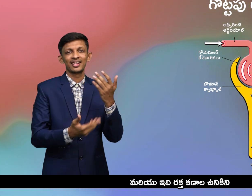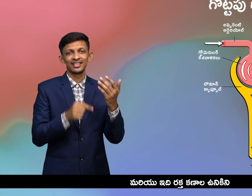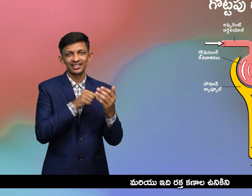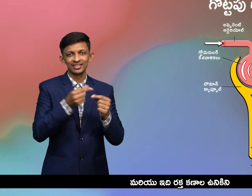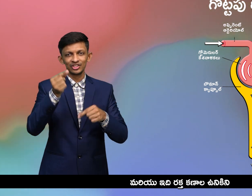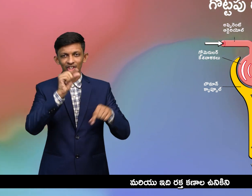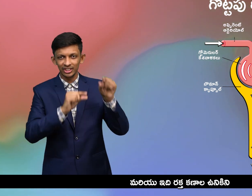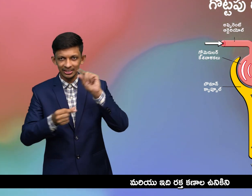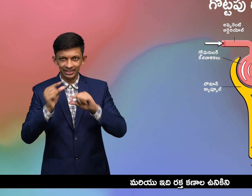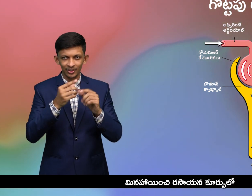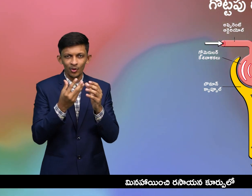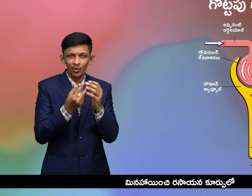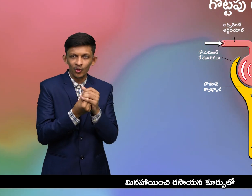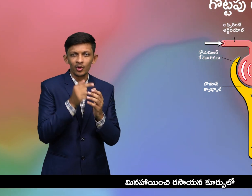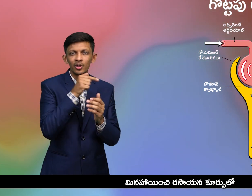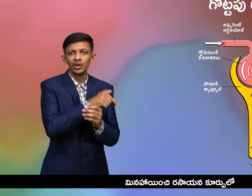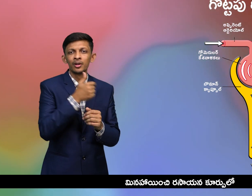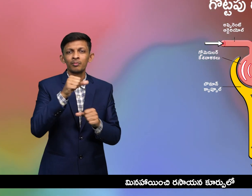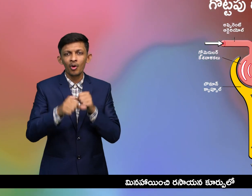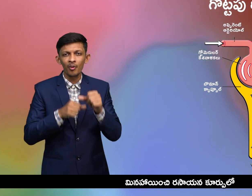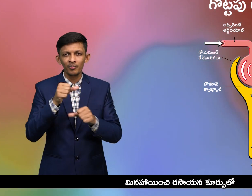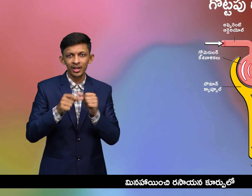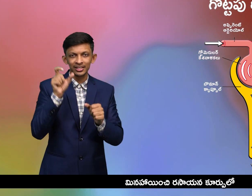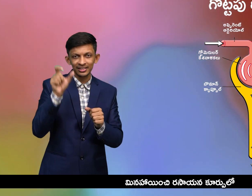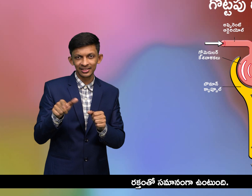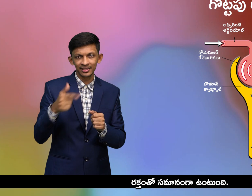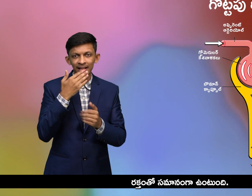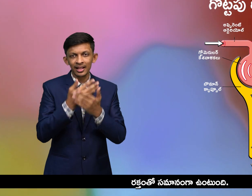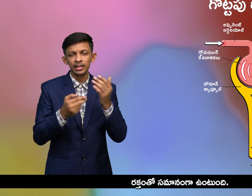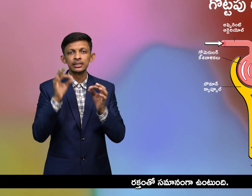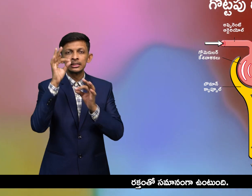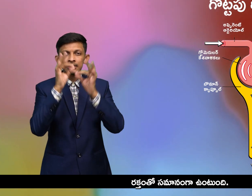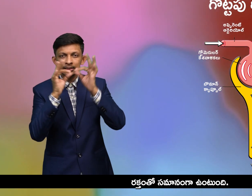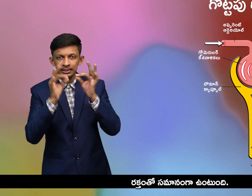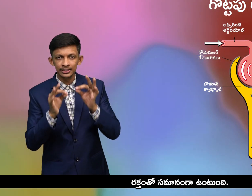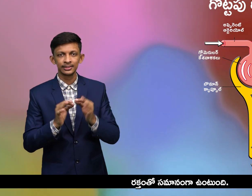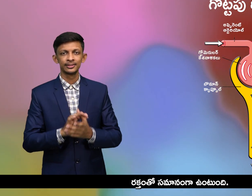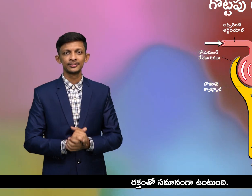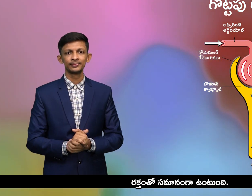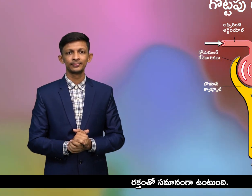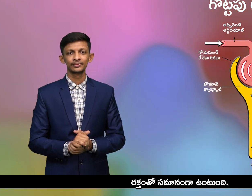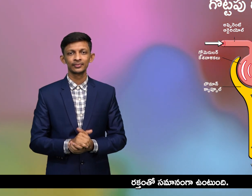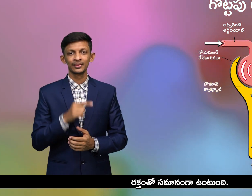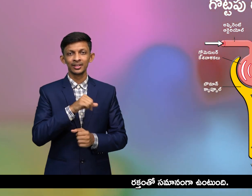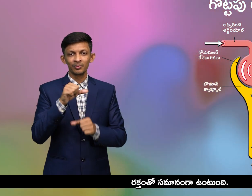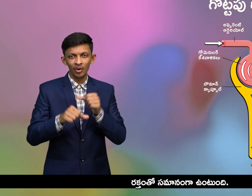కణాల ఉనికిని మినహాయించి రసాయన కూర్పులో రక్తంతో సమానంగా ఉంటుంది.